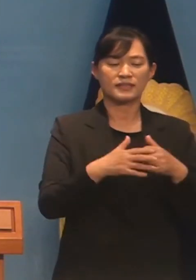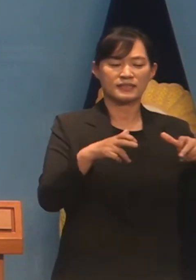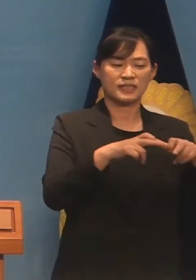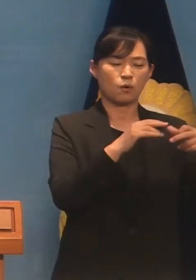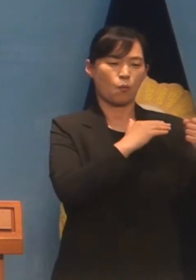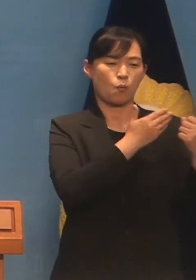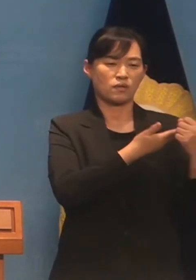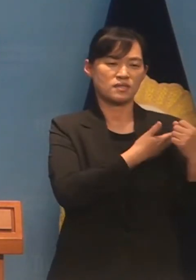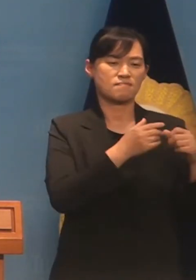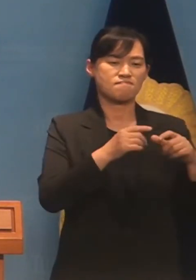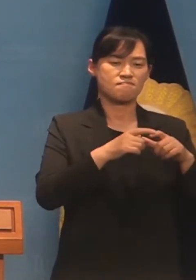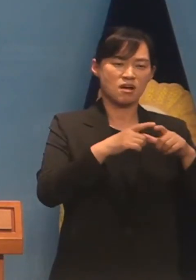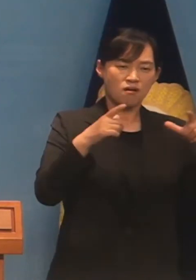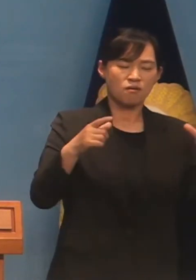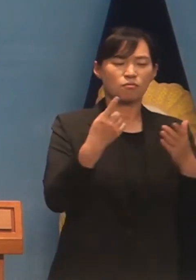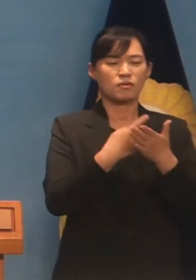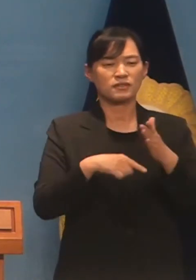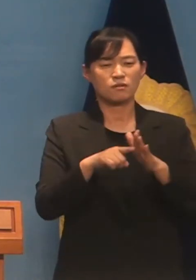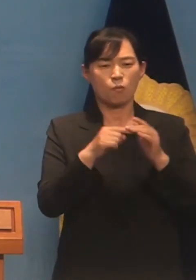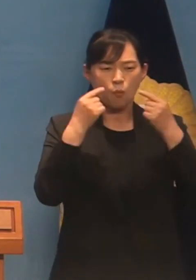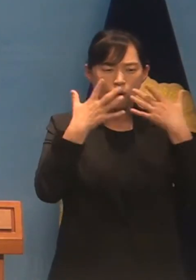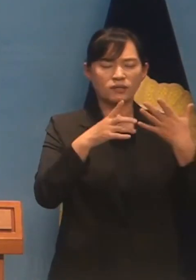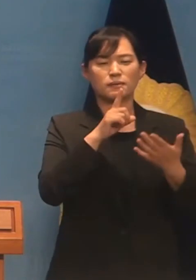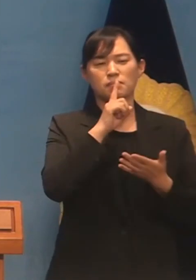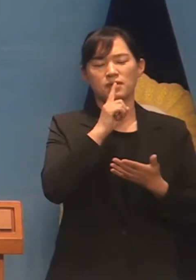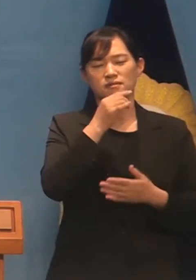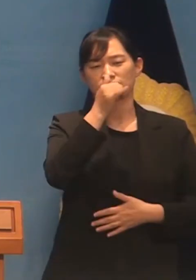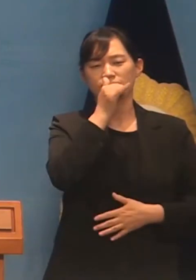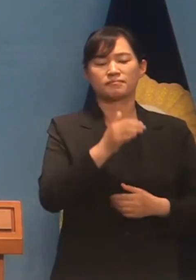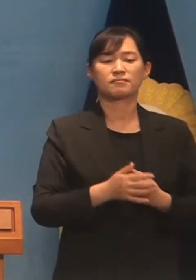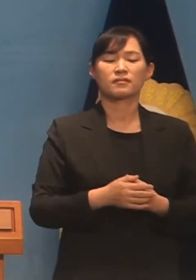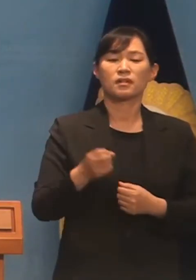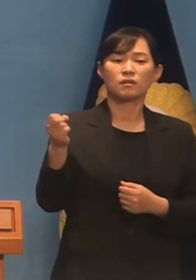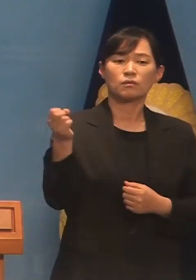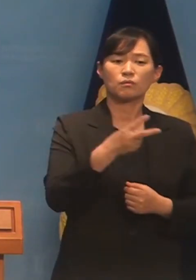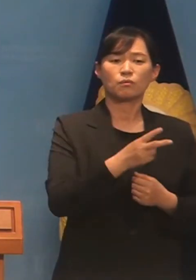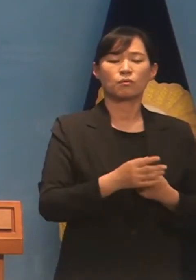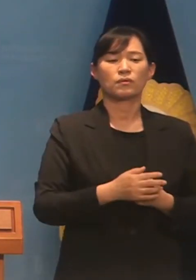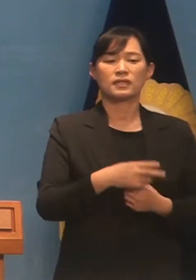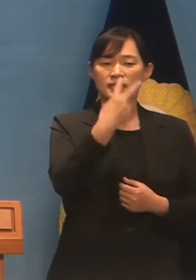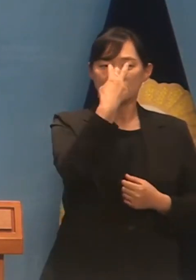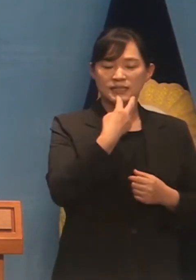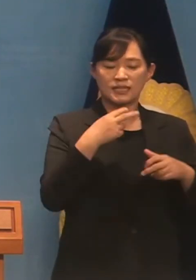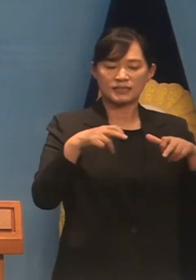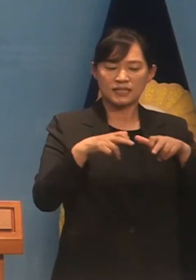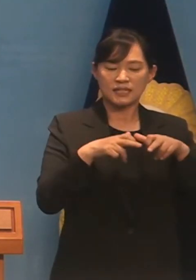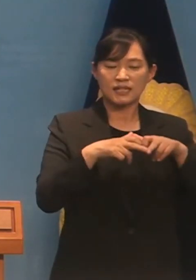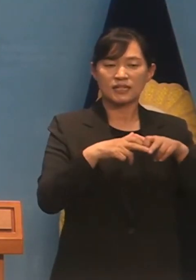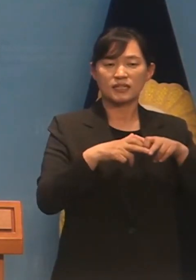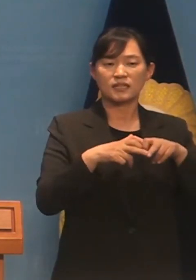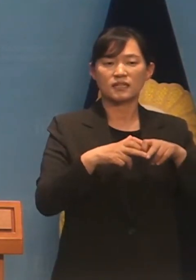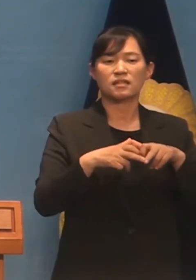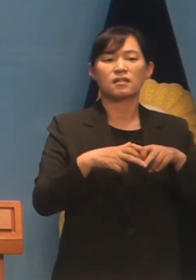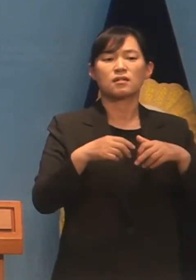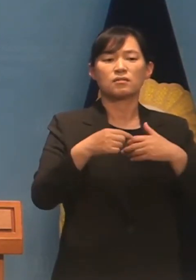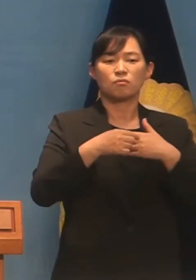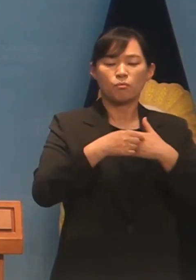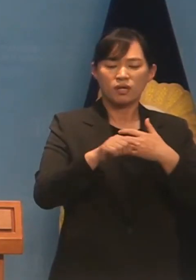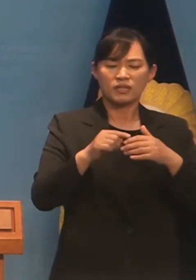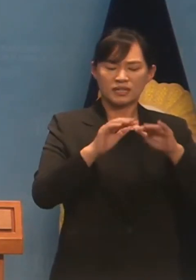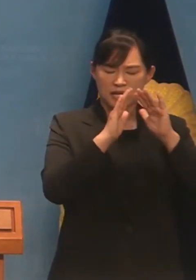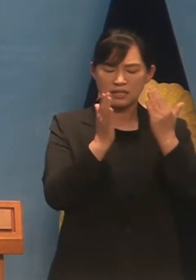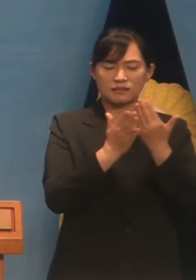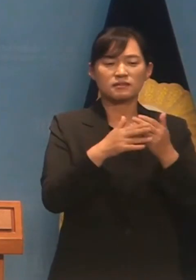강화 등에 대해서도 명확한 입장을 밝혀왔습니다. 또한 시각장애인을 포함한 모든 장애인의